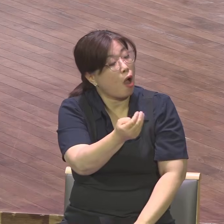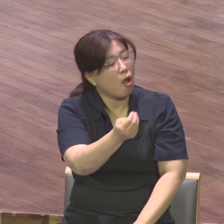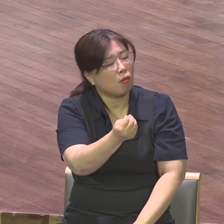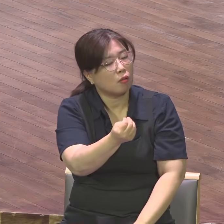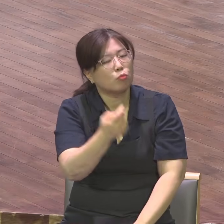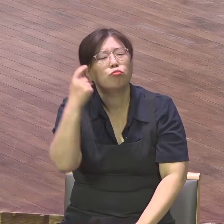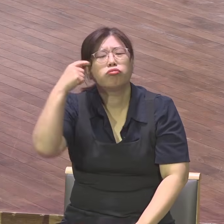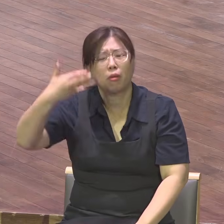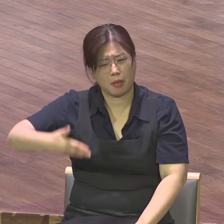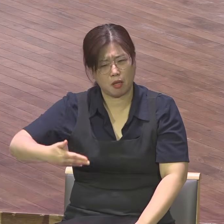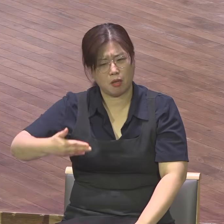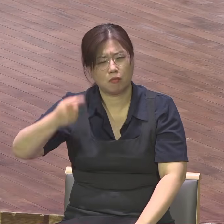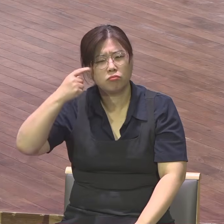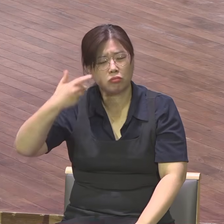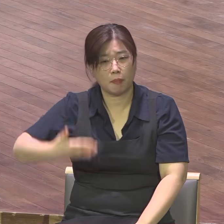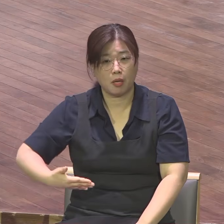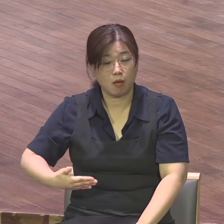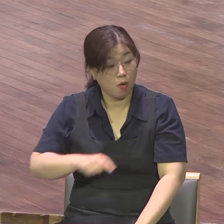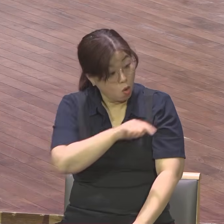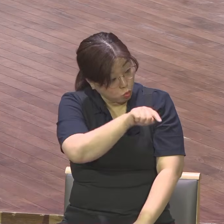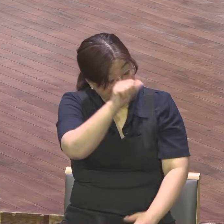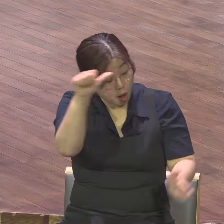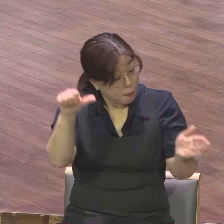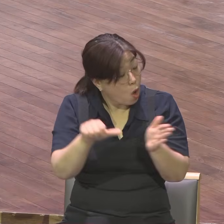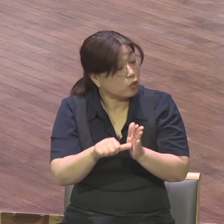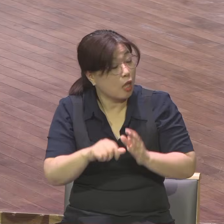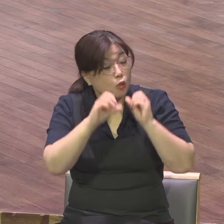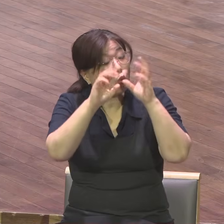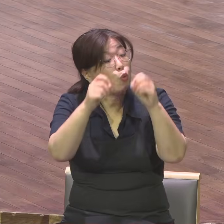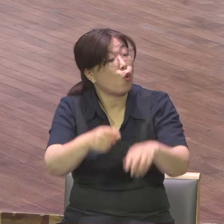네가 얼마나 많은 사람 복음 전했냐?